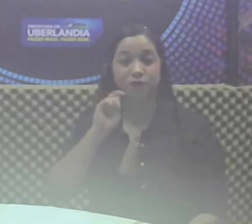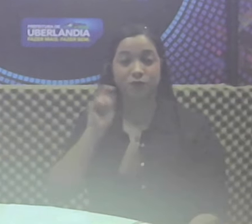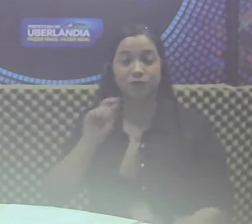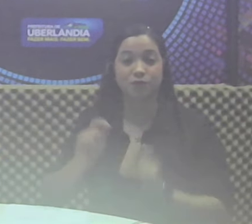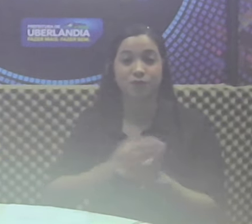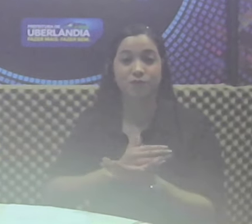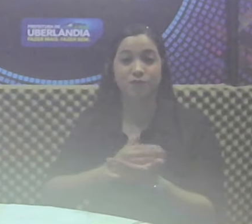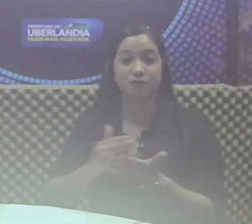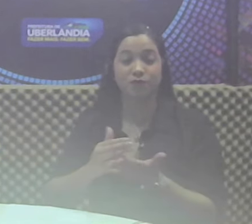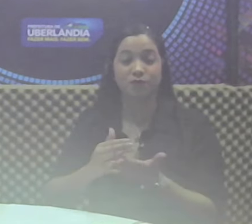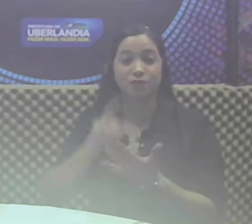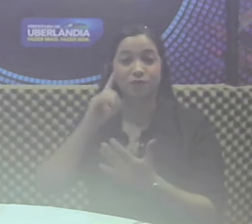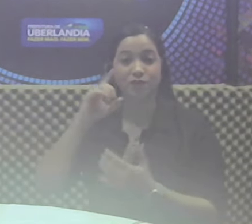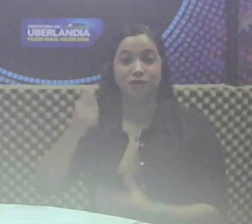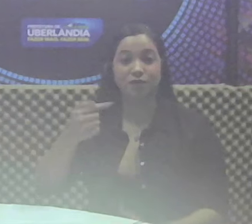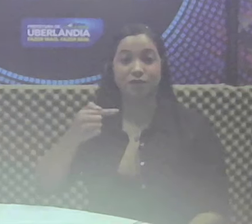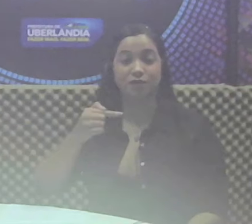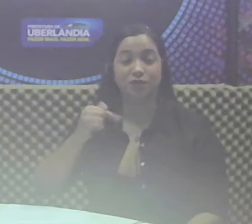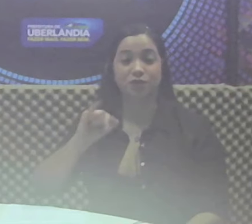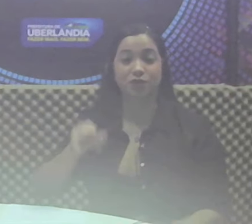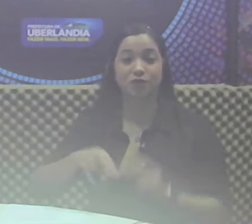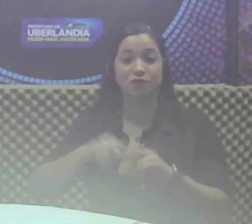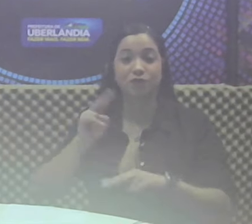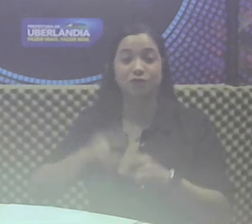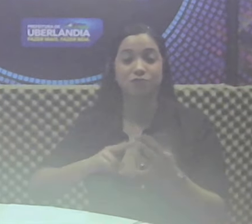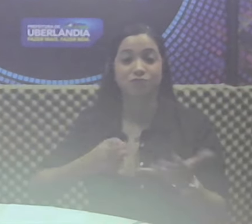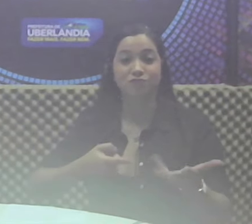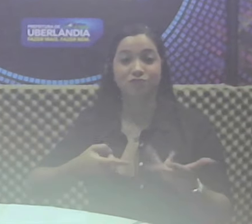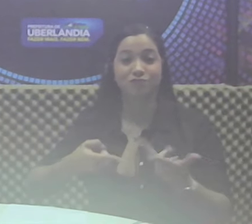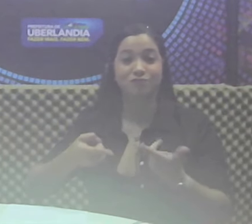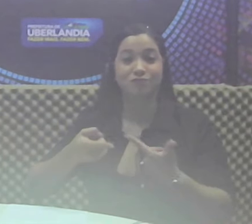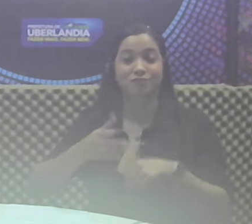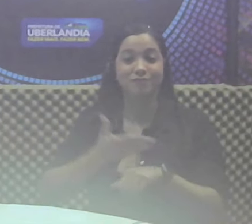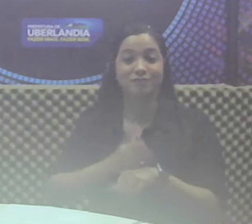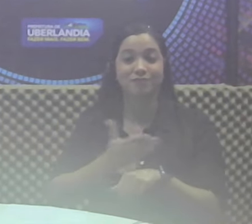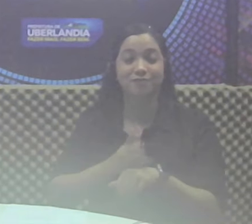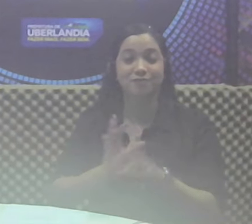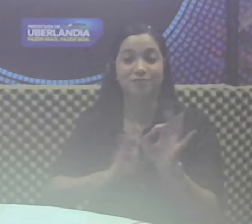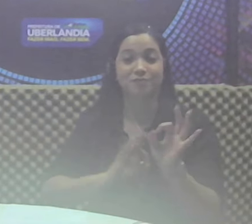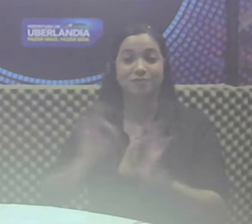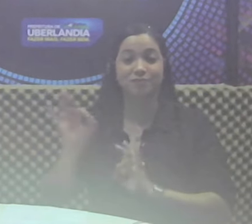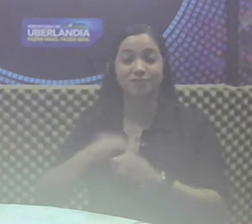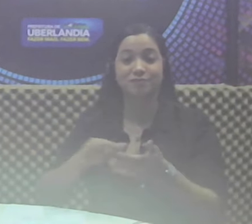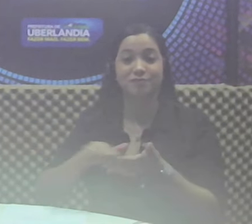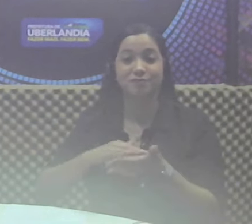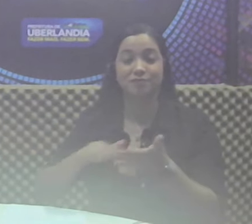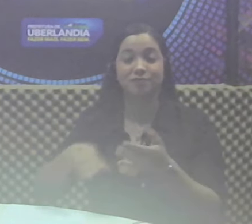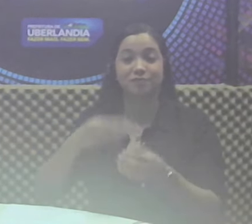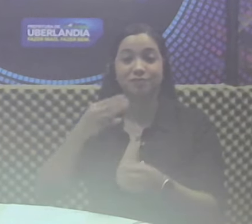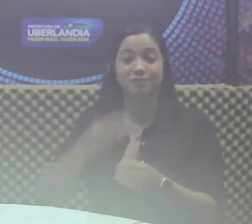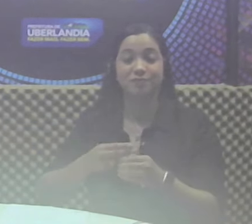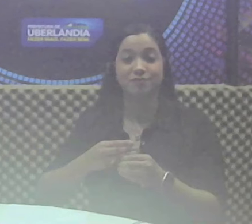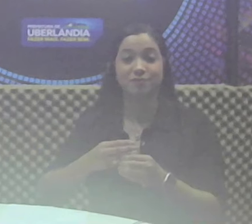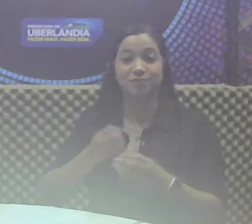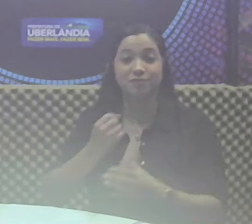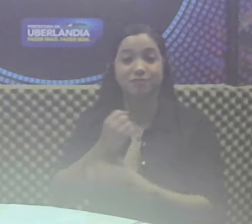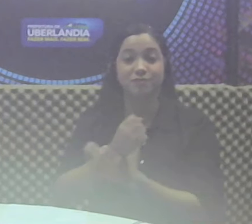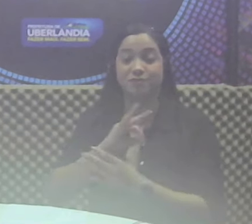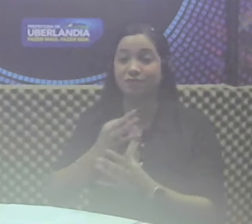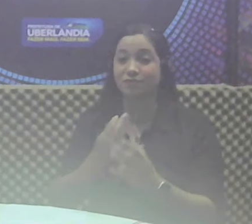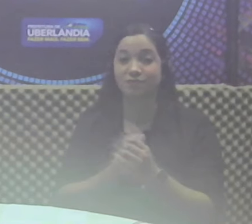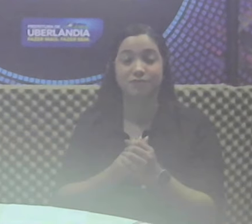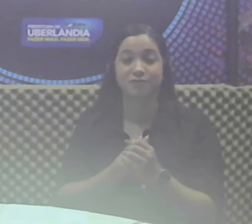começa no dia 17 de junho, com diversas atividades organizadas pela Secretaria Municipal de Segurança